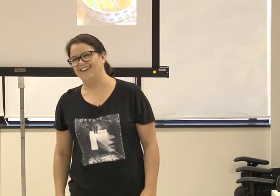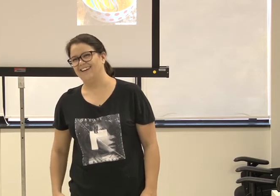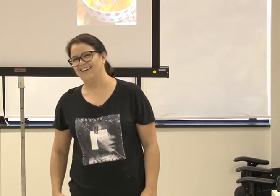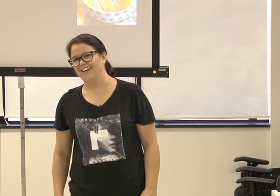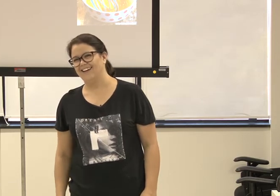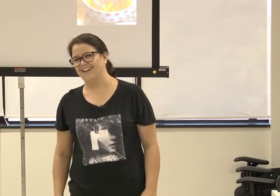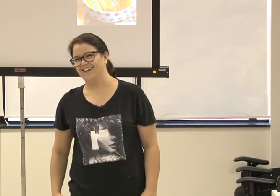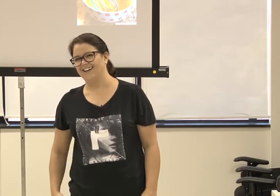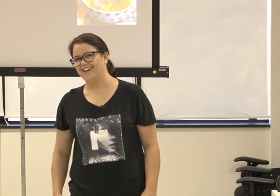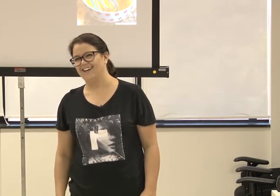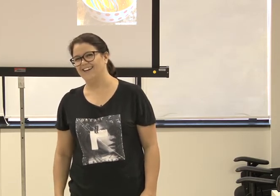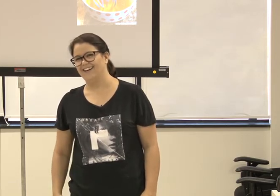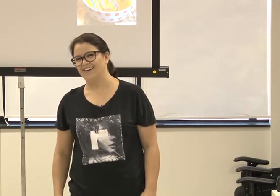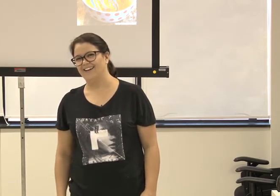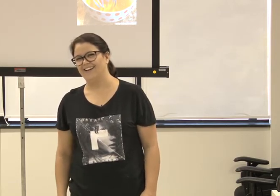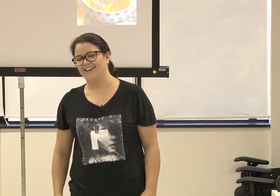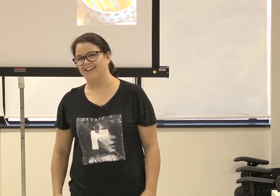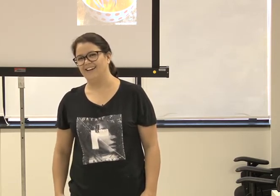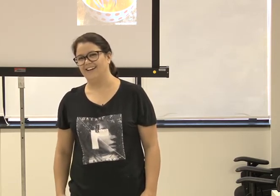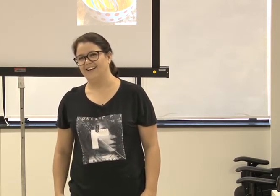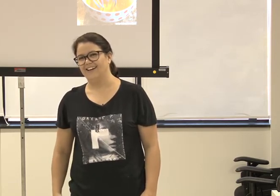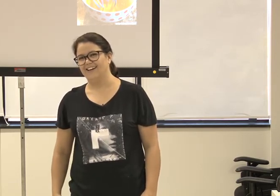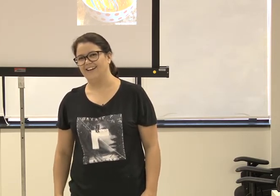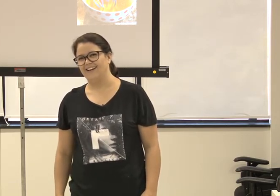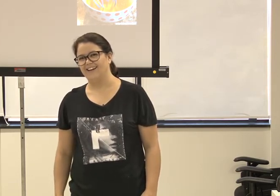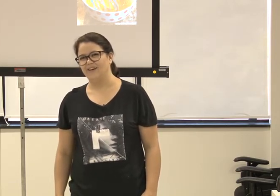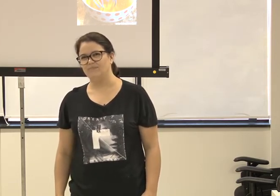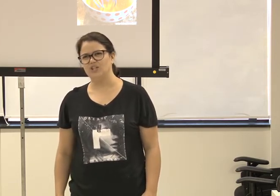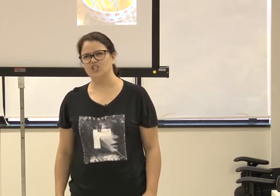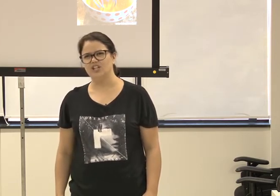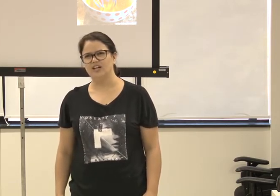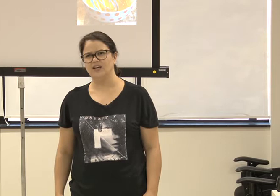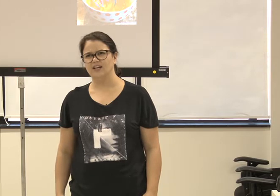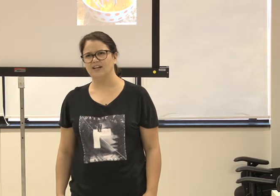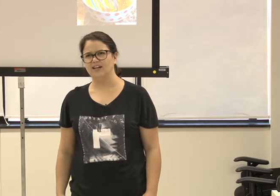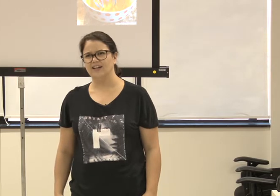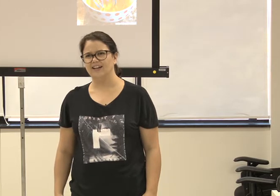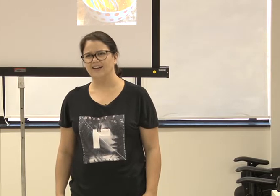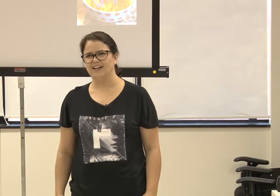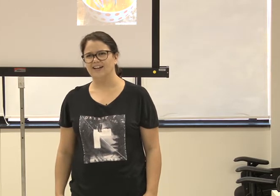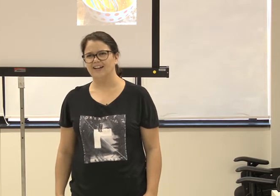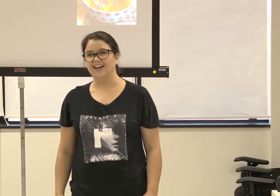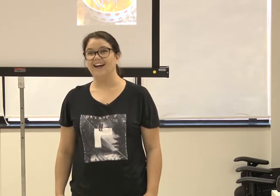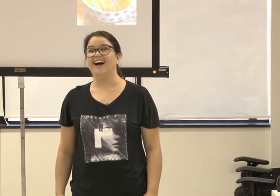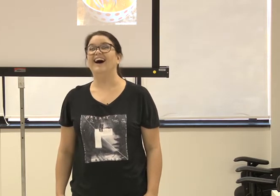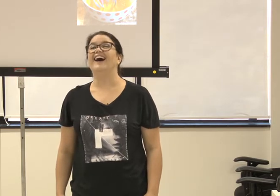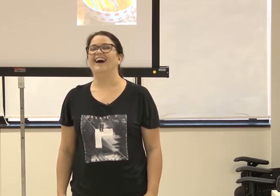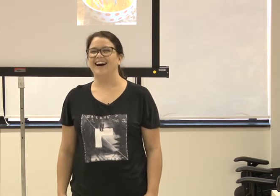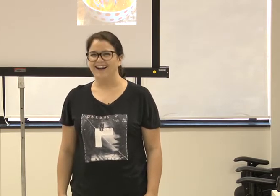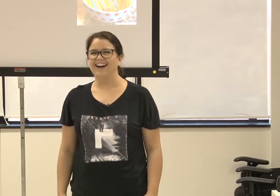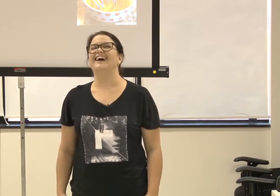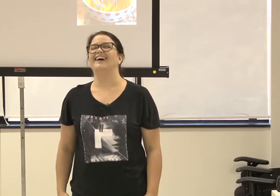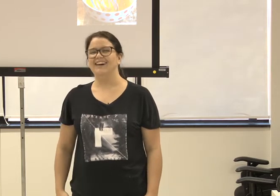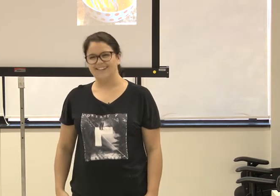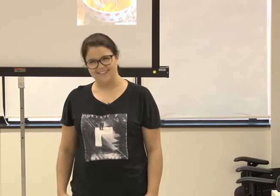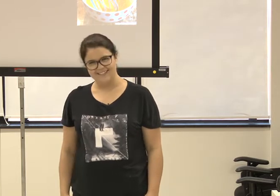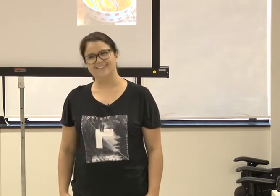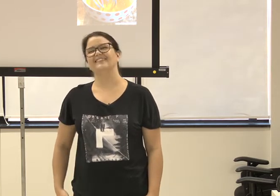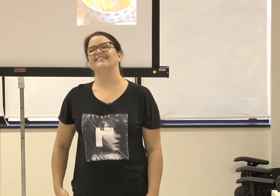o fósforo. Eu digo, gente, era minha brincadeira de infância. Mentira. Pegar o fósforo assim, fazer pá, aí ele, bum. Criança não